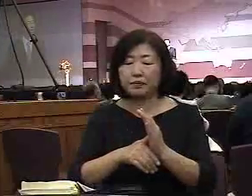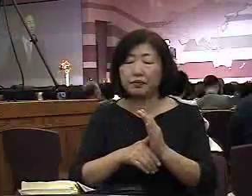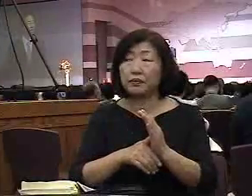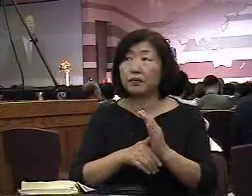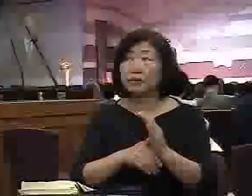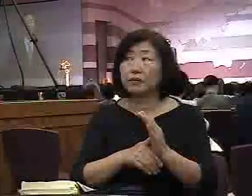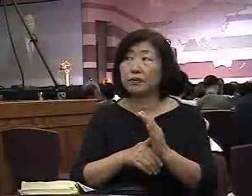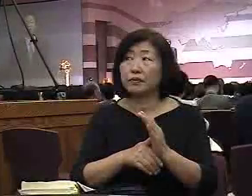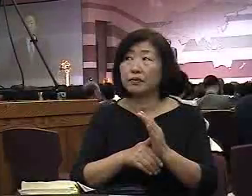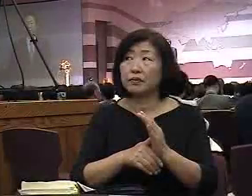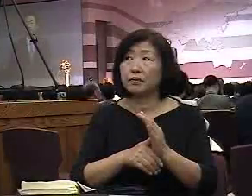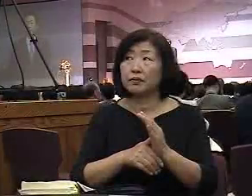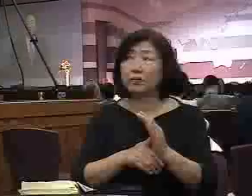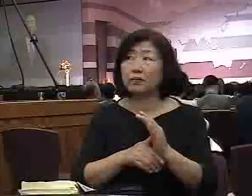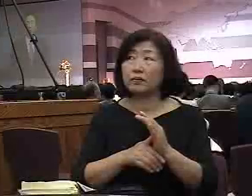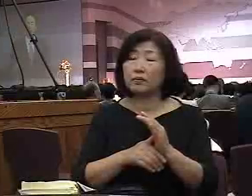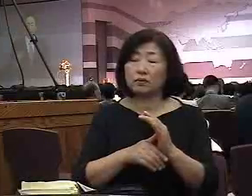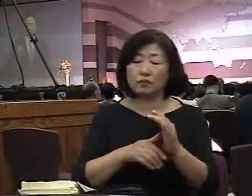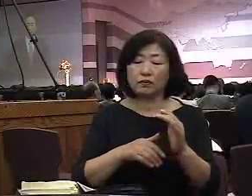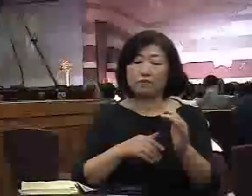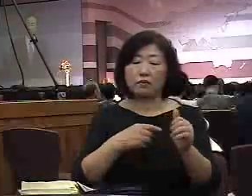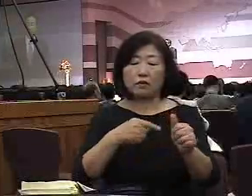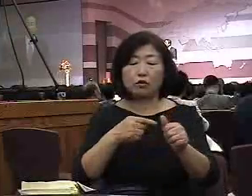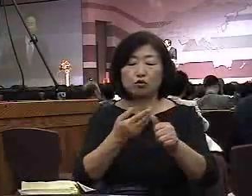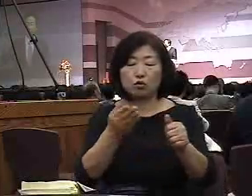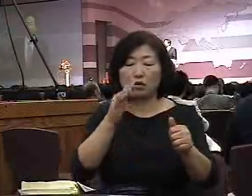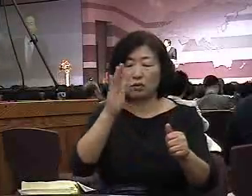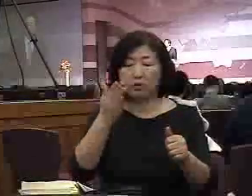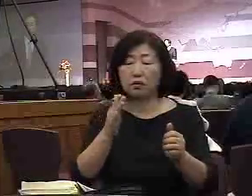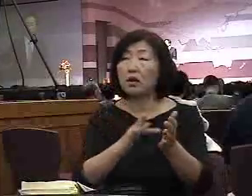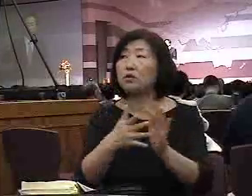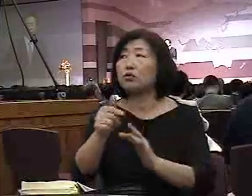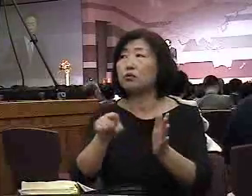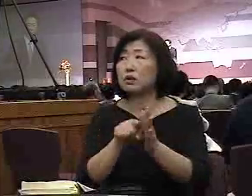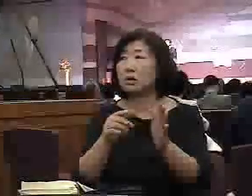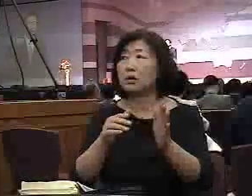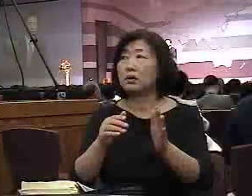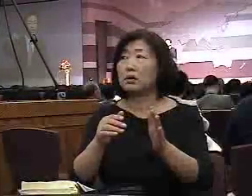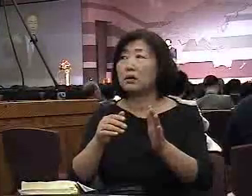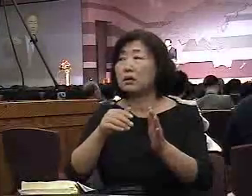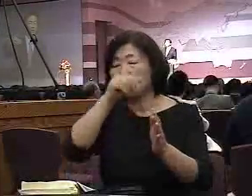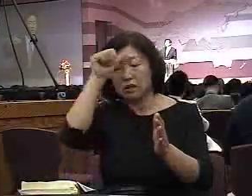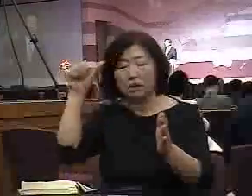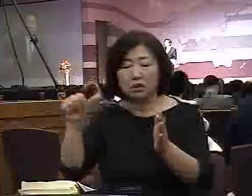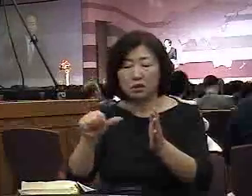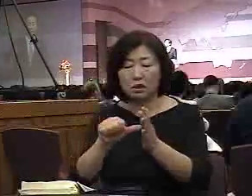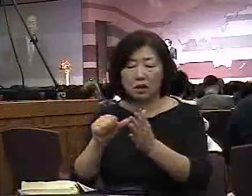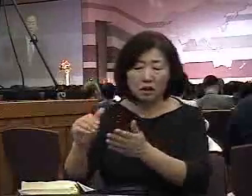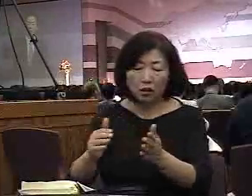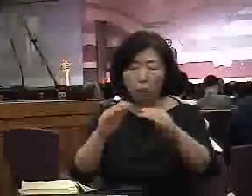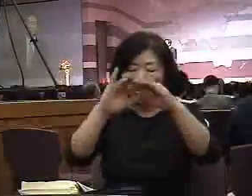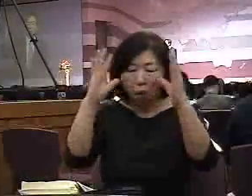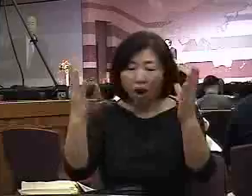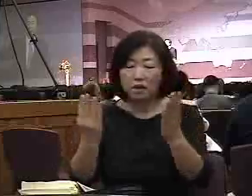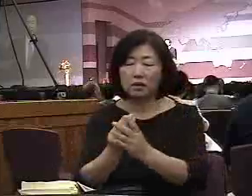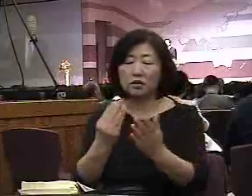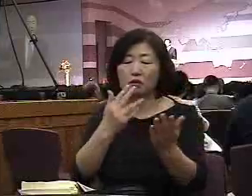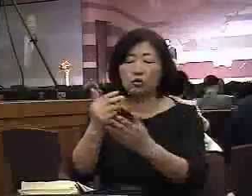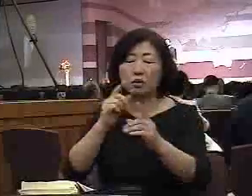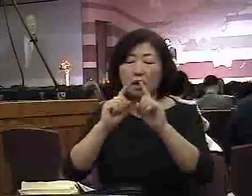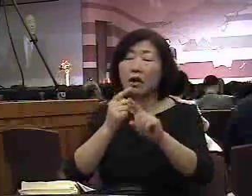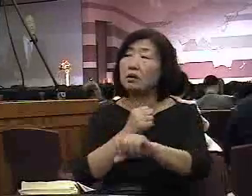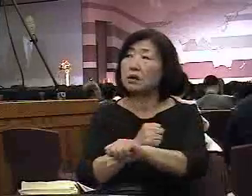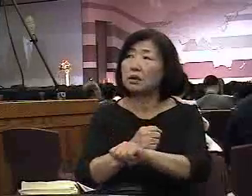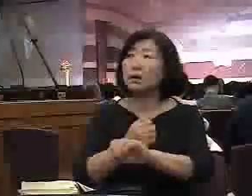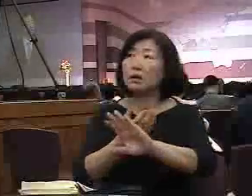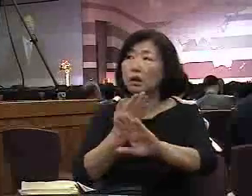됩니다. 예수 믿는다는 것은요, 우리가 지금까지 걸어오던 인생길을 완전히 터닝해서 완전히 주님이 말씀하시는